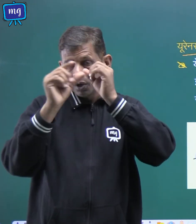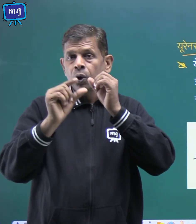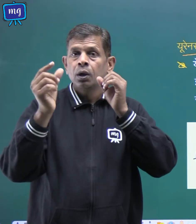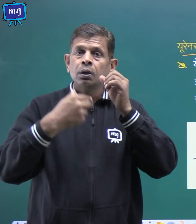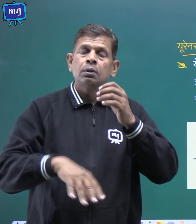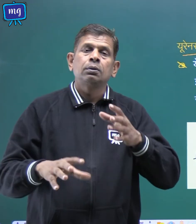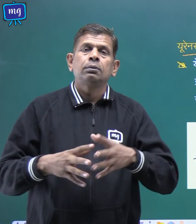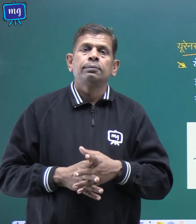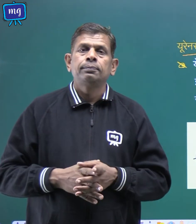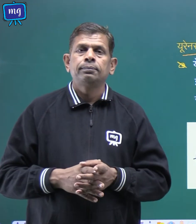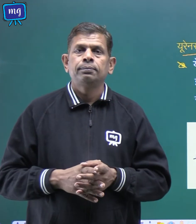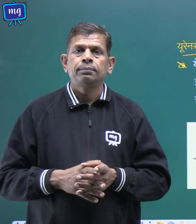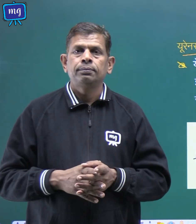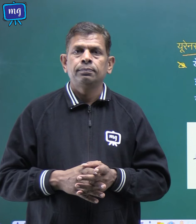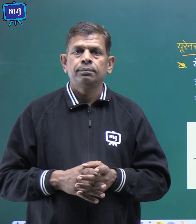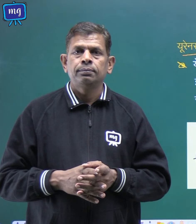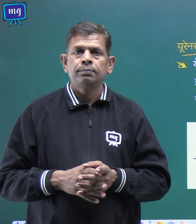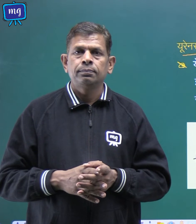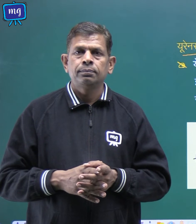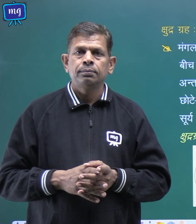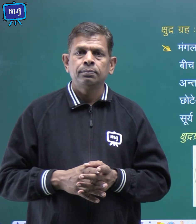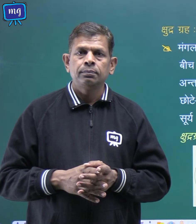करना पड़ता है।